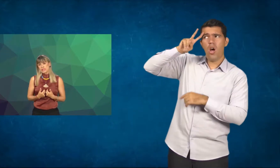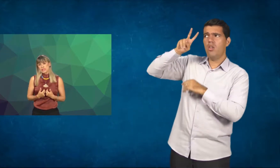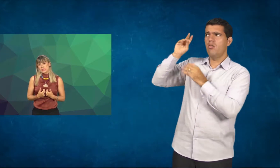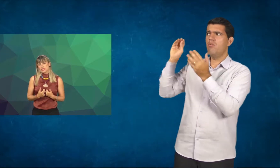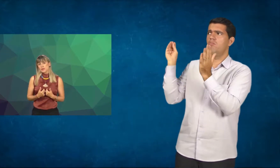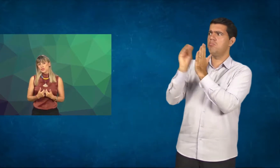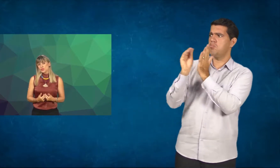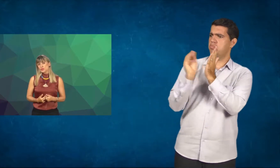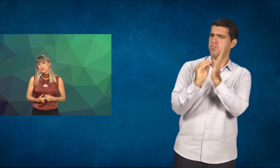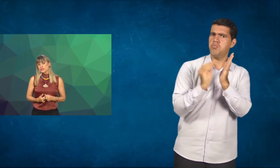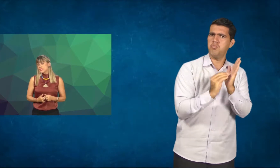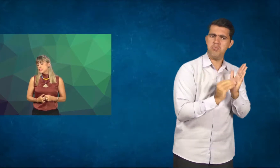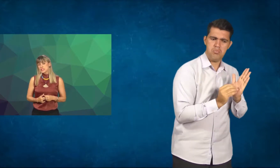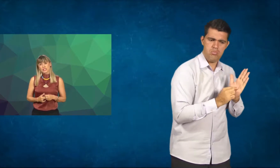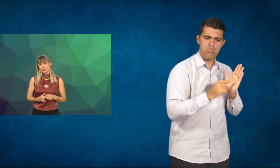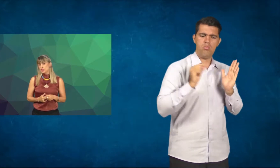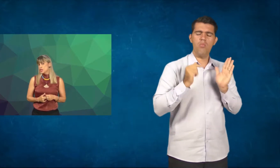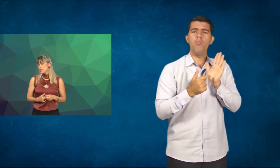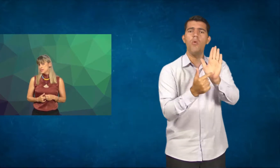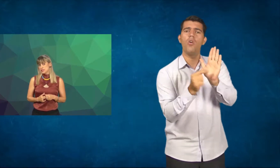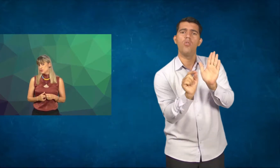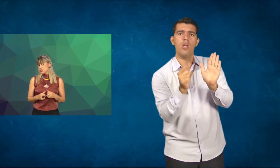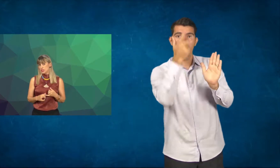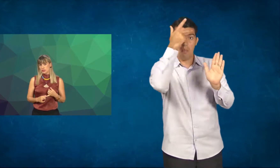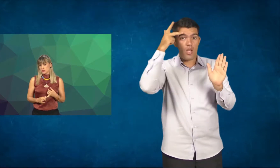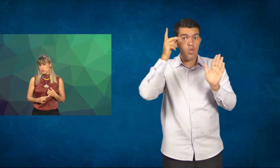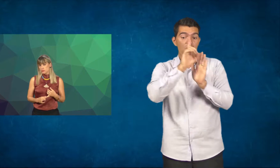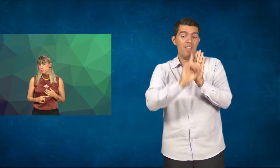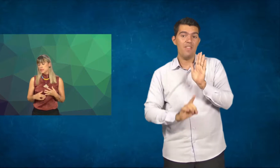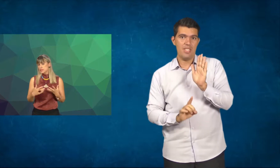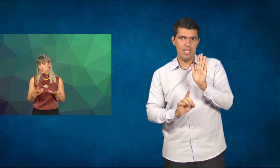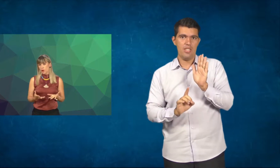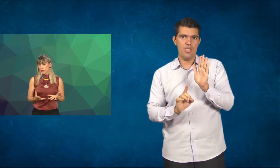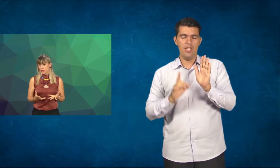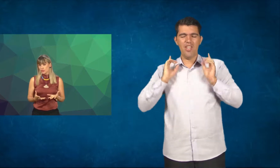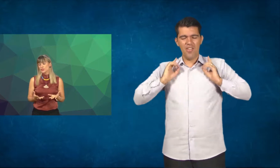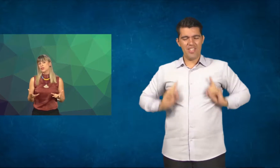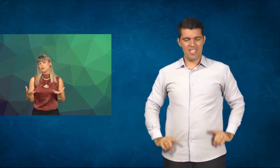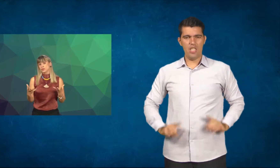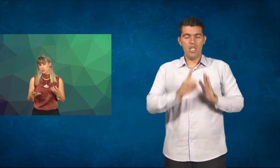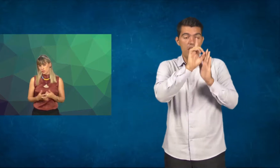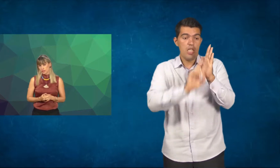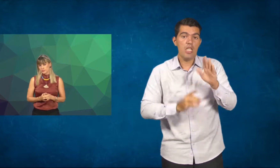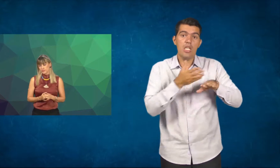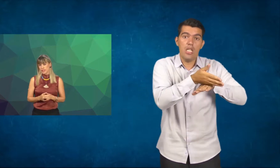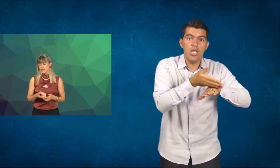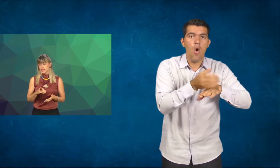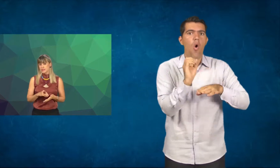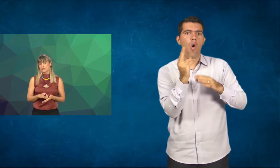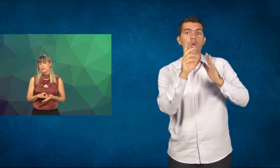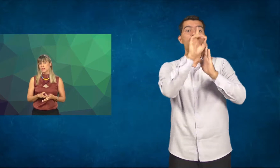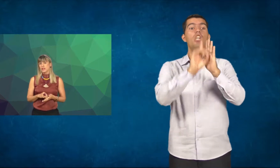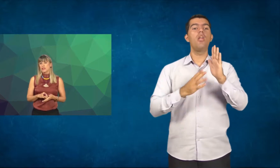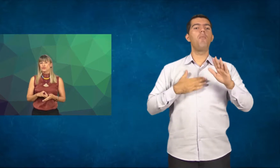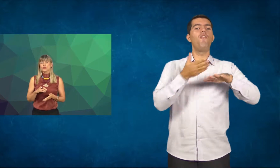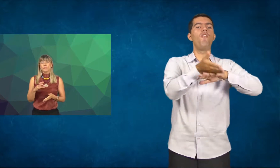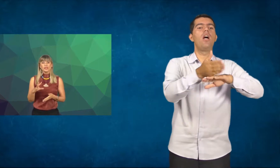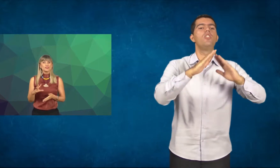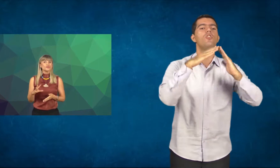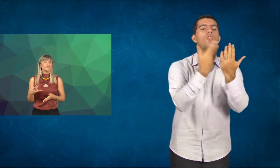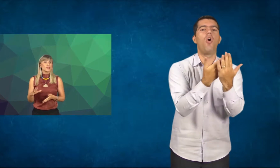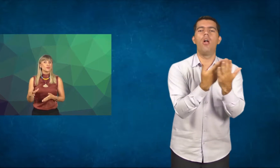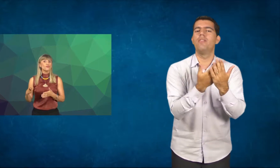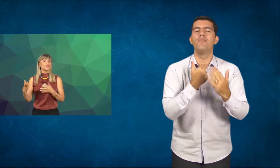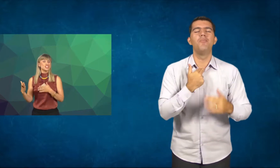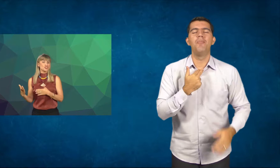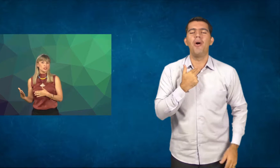demonstram que as pessoas com deficiência não tinham acesso a direitos, principalmente direito à escola. Assim,